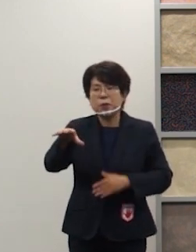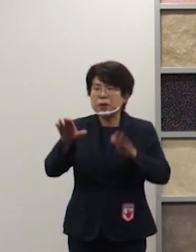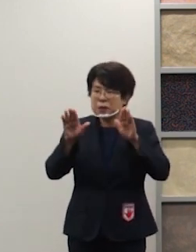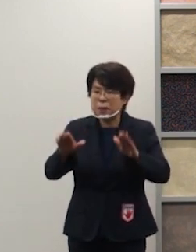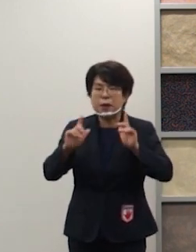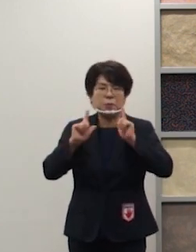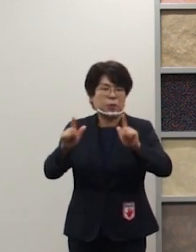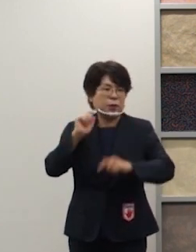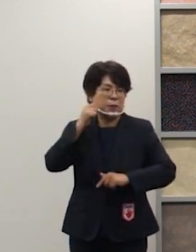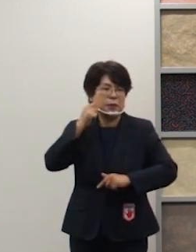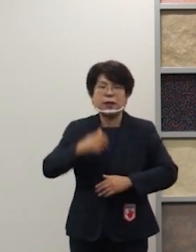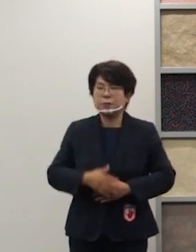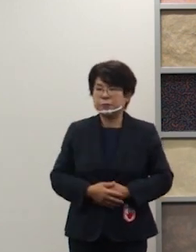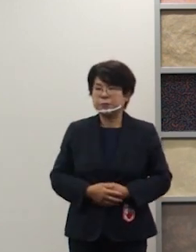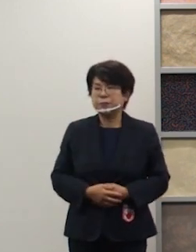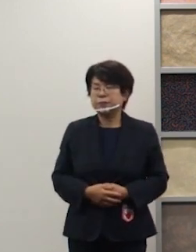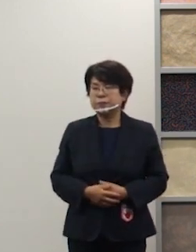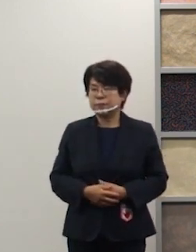他にいかがでしょうか。